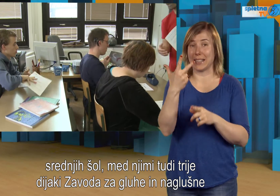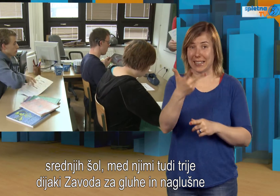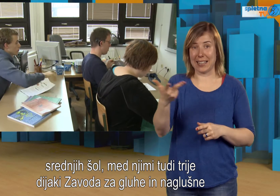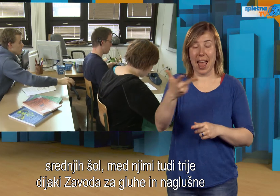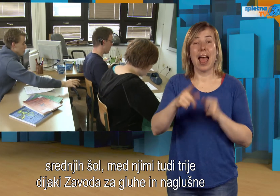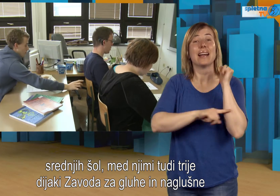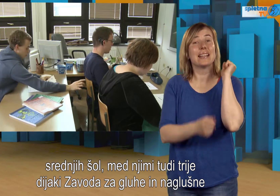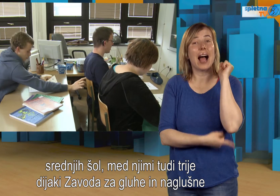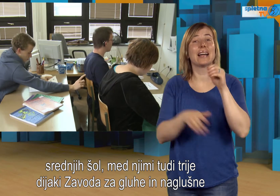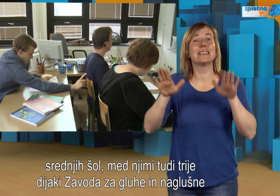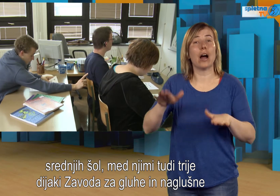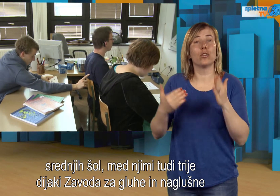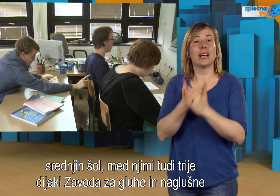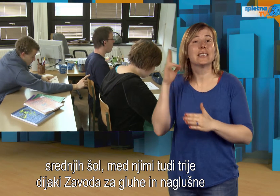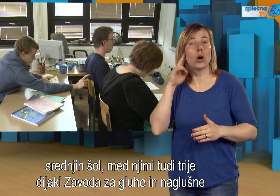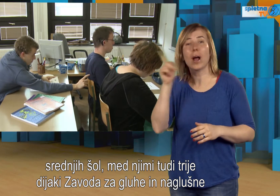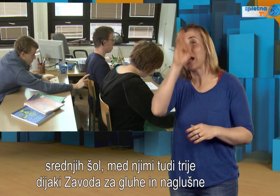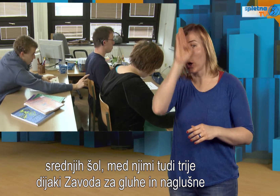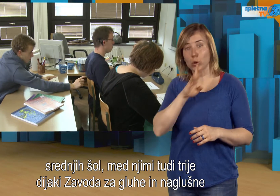Ljubljana, pisali maturitetni izpit iz slovenščine.